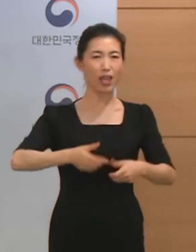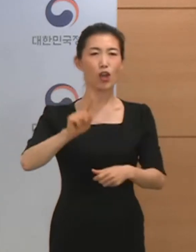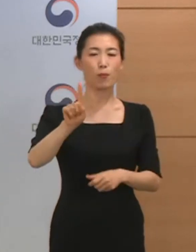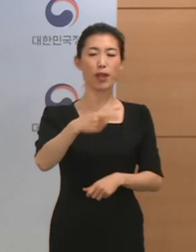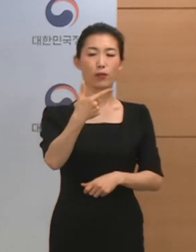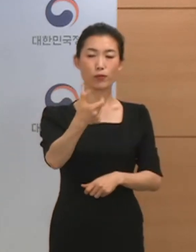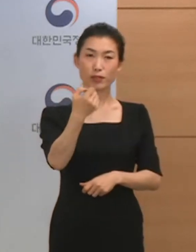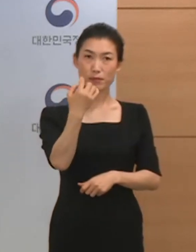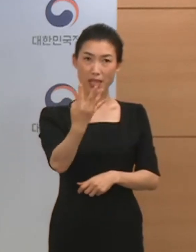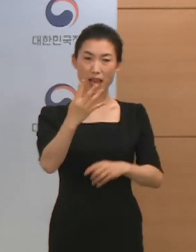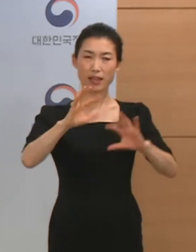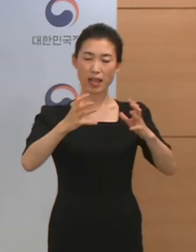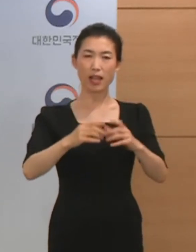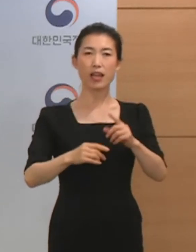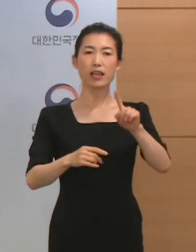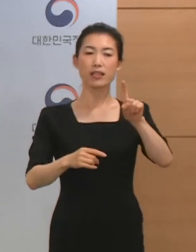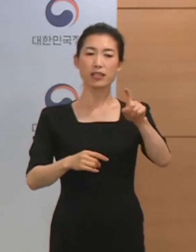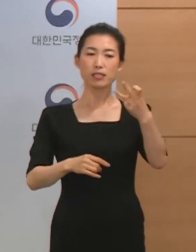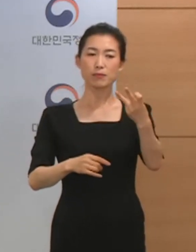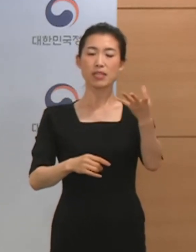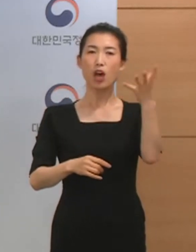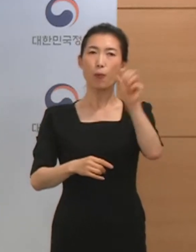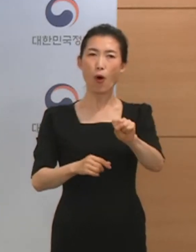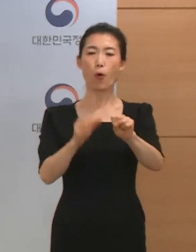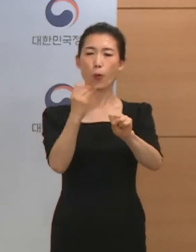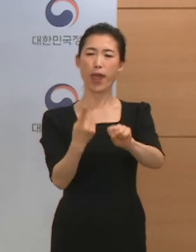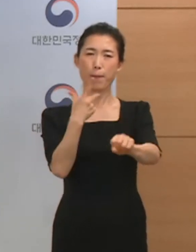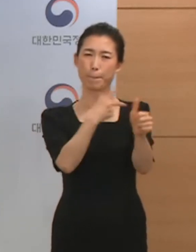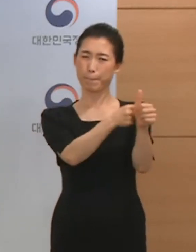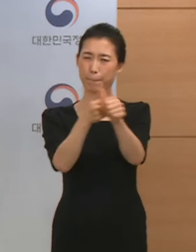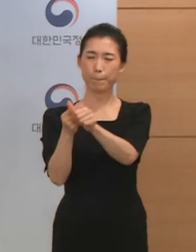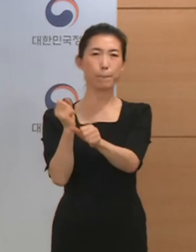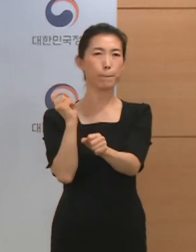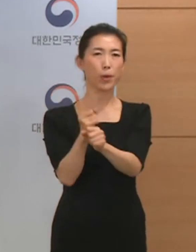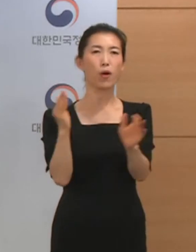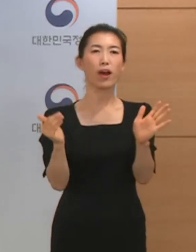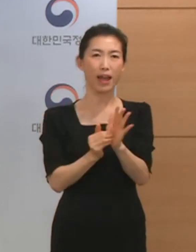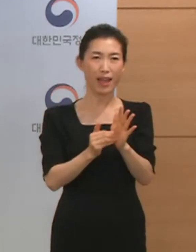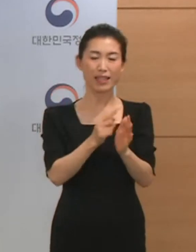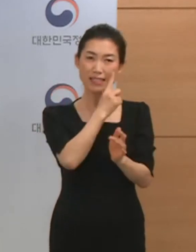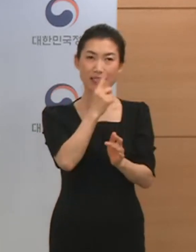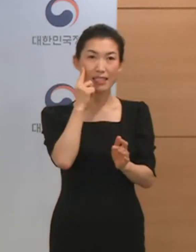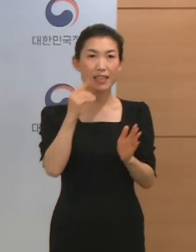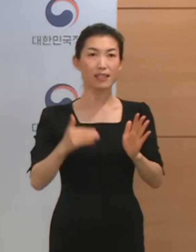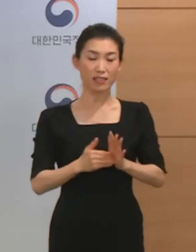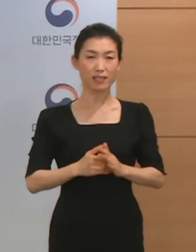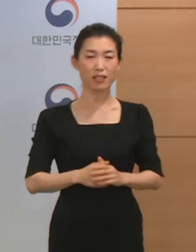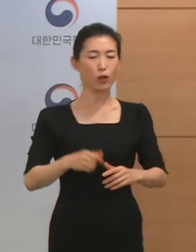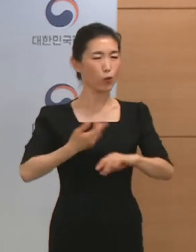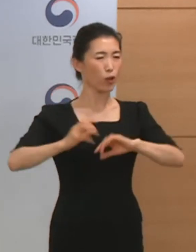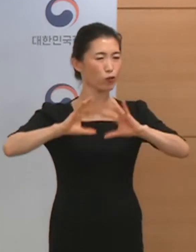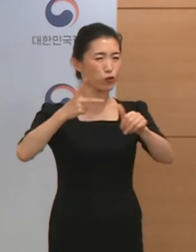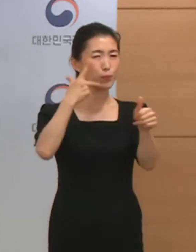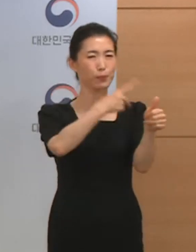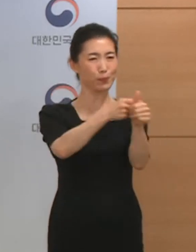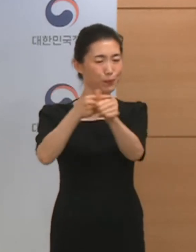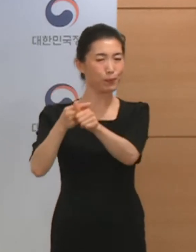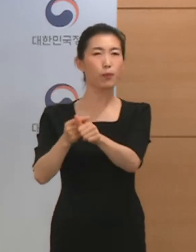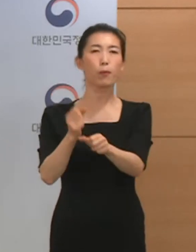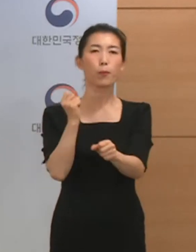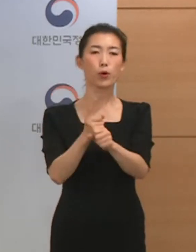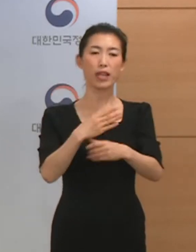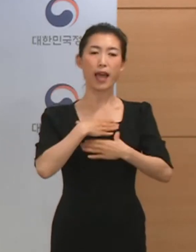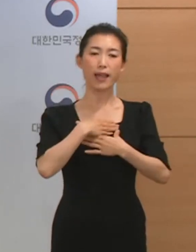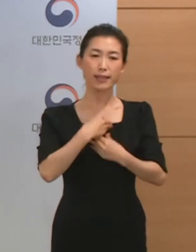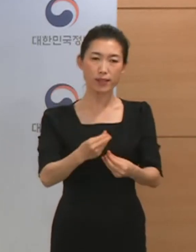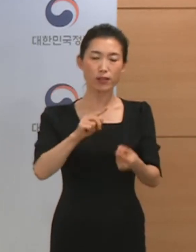164개국에서 13억 회 이상의 예방접종이 이루어지고 있습니다. 무수한 국가에서 안전성이 문제가